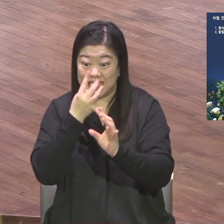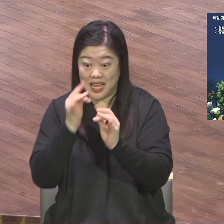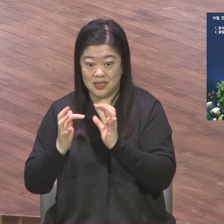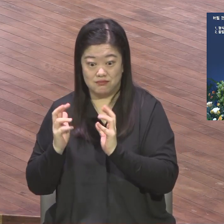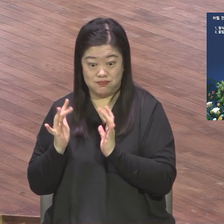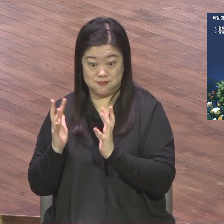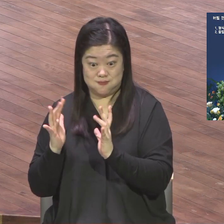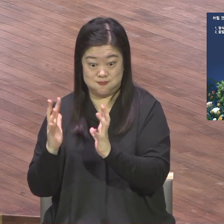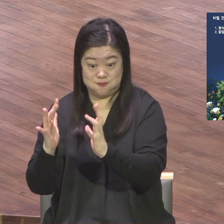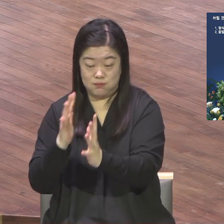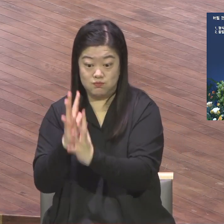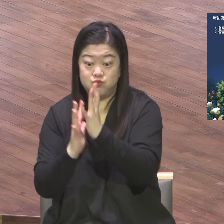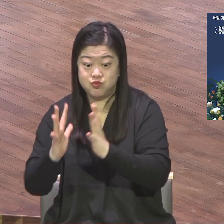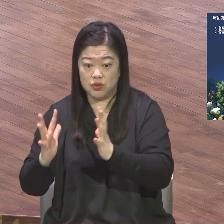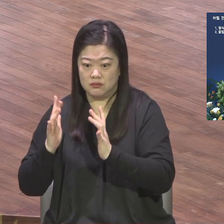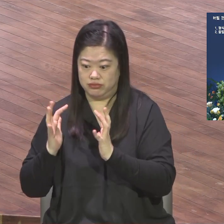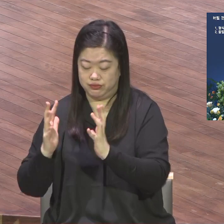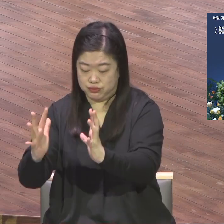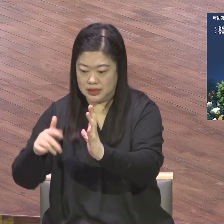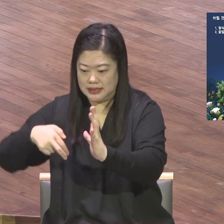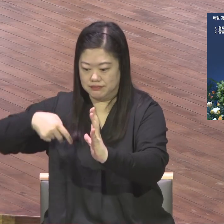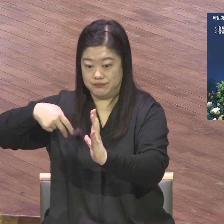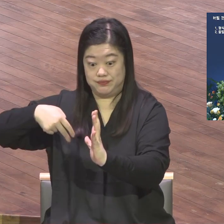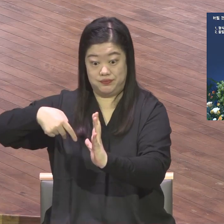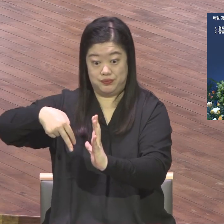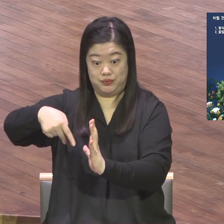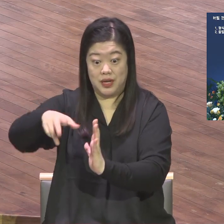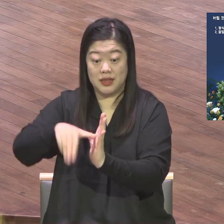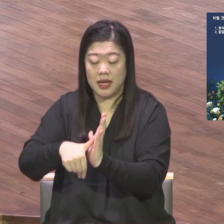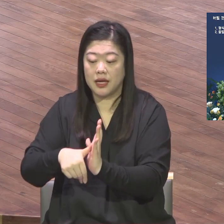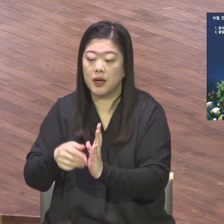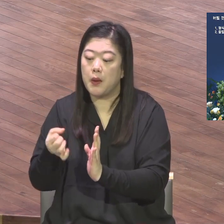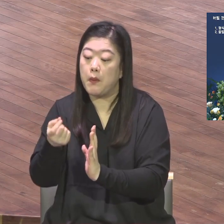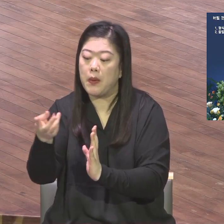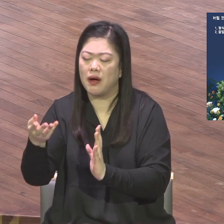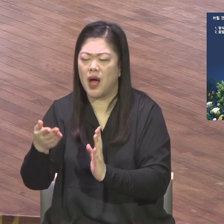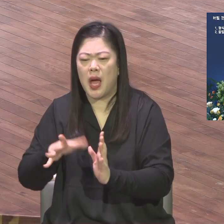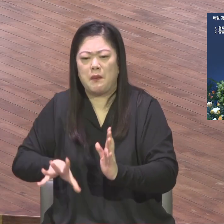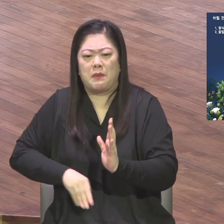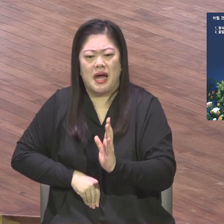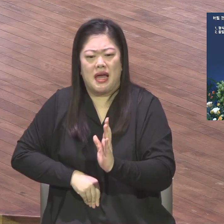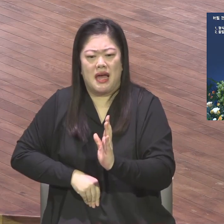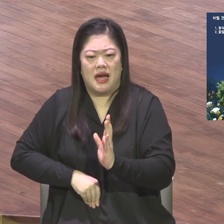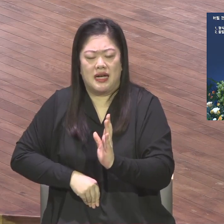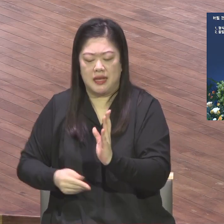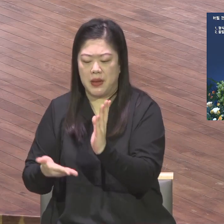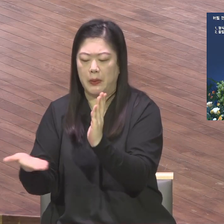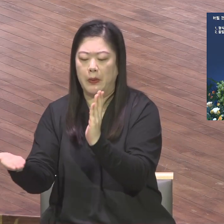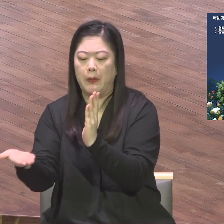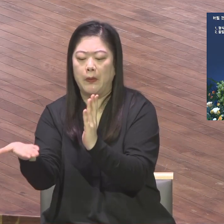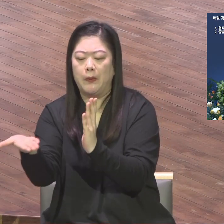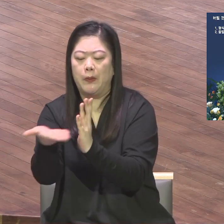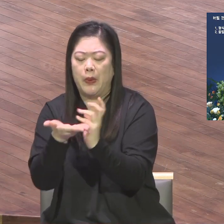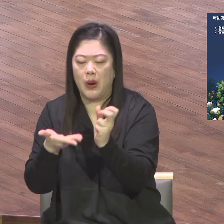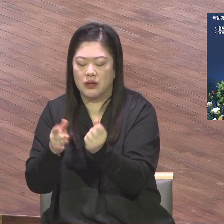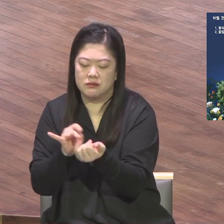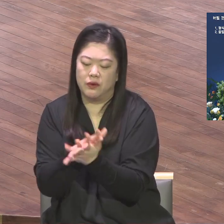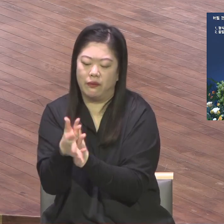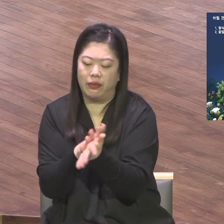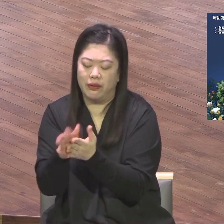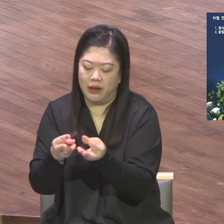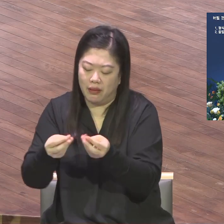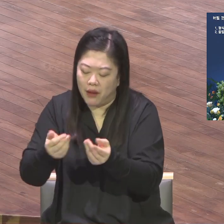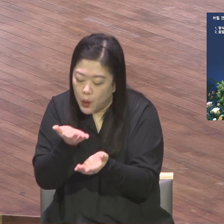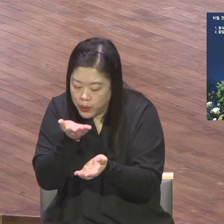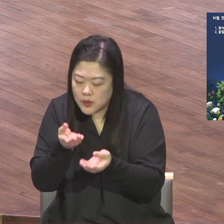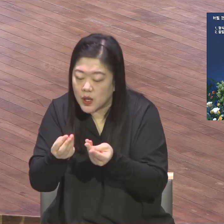밀밭을 지나가게 되었는데 제자들이 밀을 잘랐습니다. 밀을 잘라가지고 배가 고파 그렇게 먹었어요.